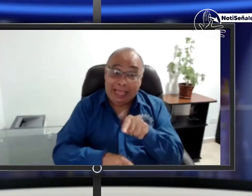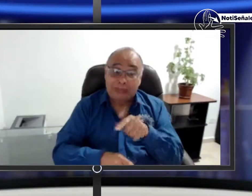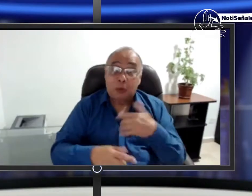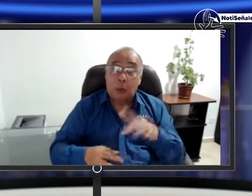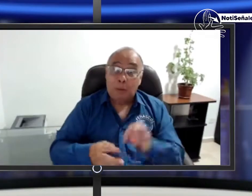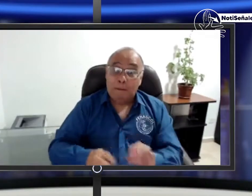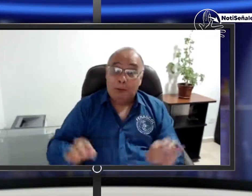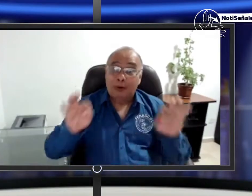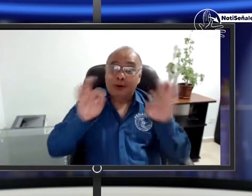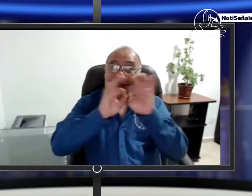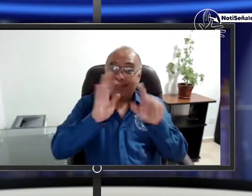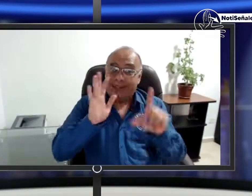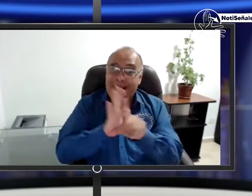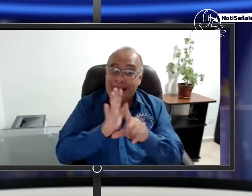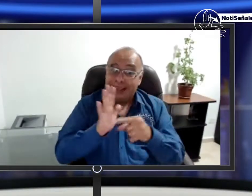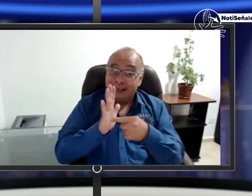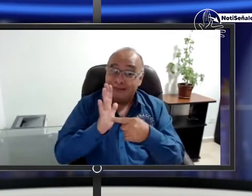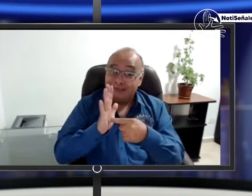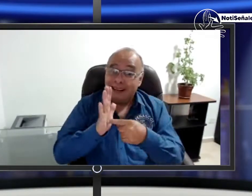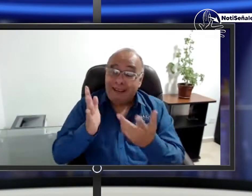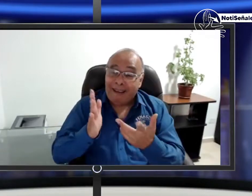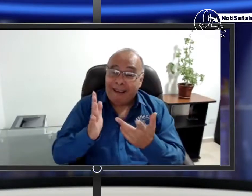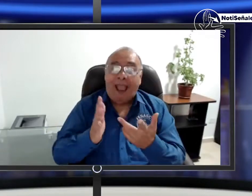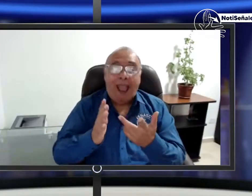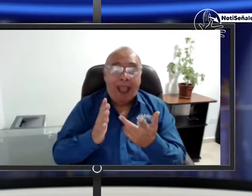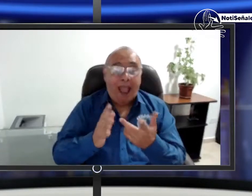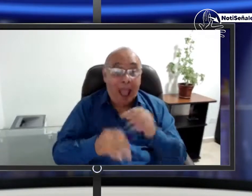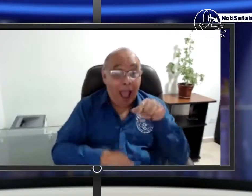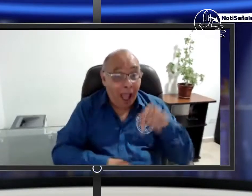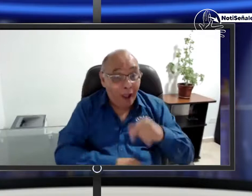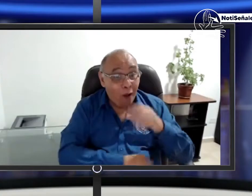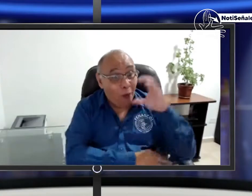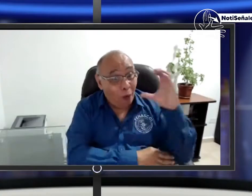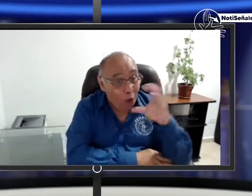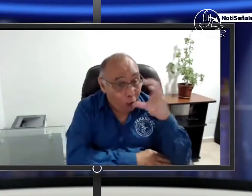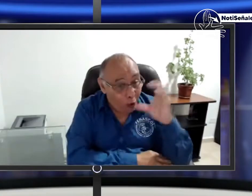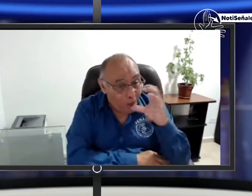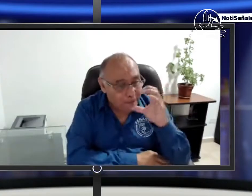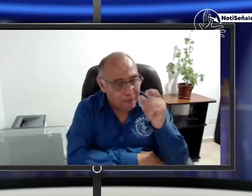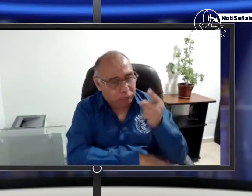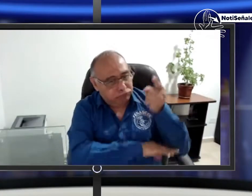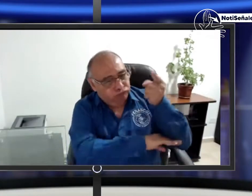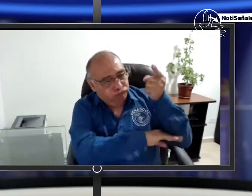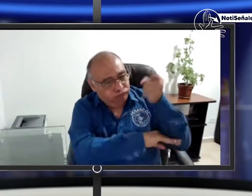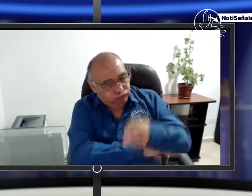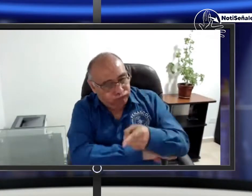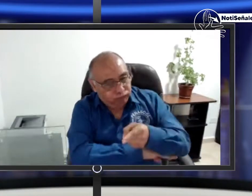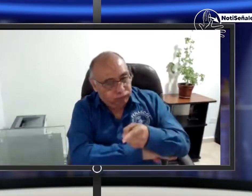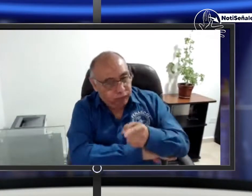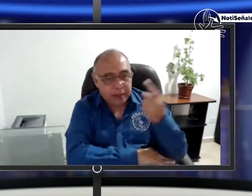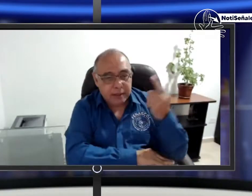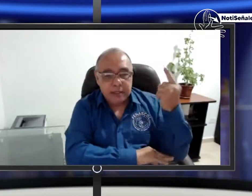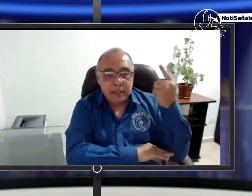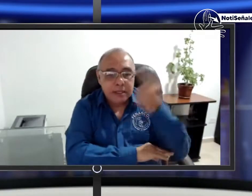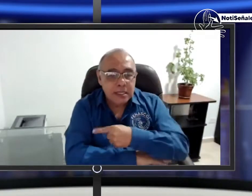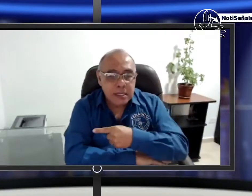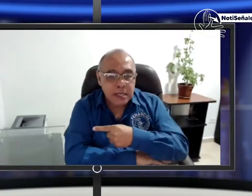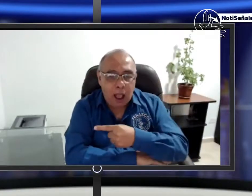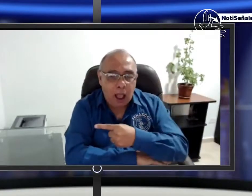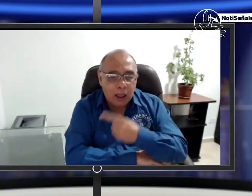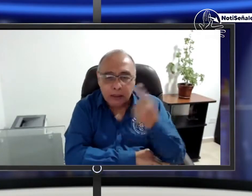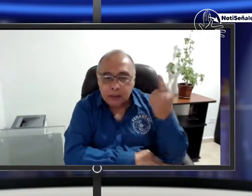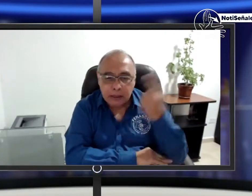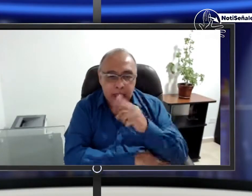artículo 9 es muy preciso en lo que contempla indica que en nuestro país